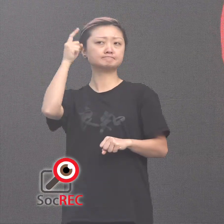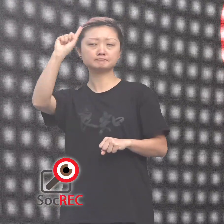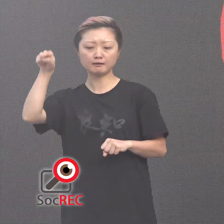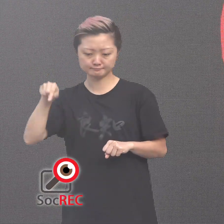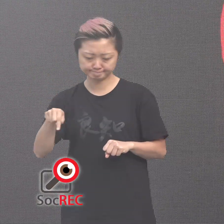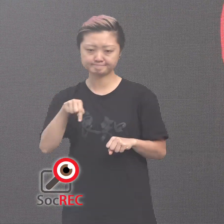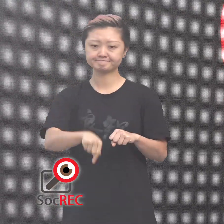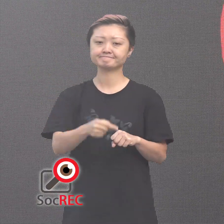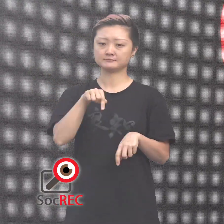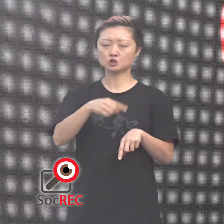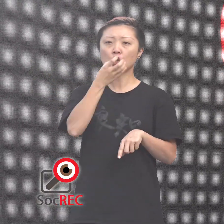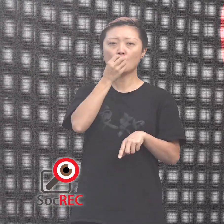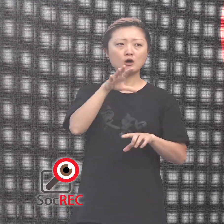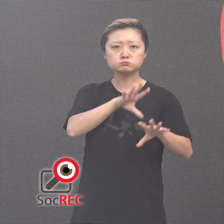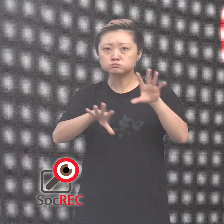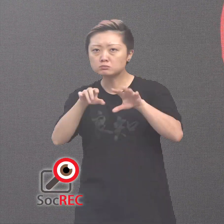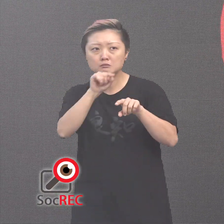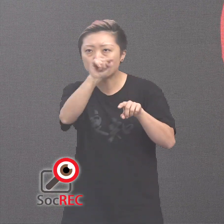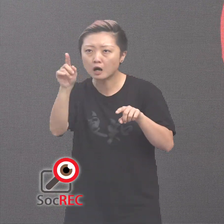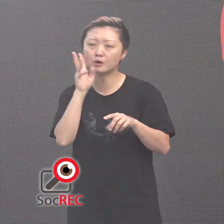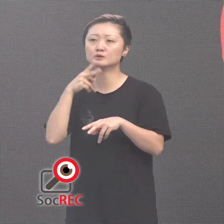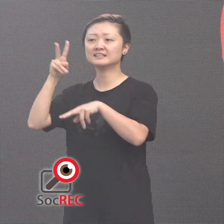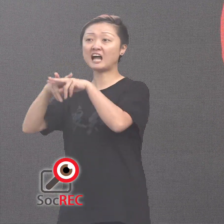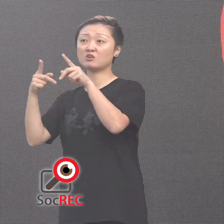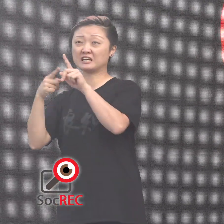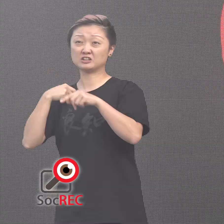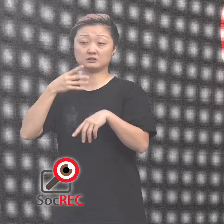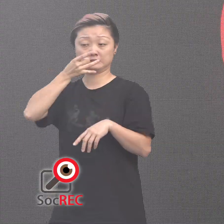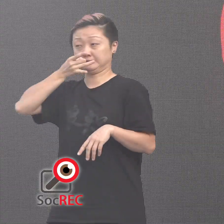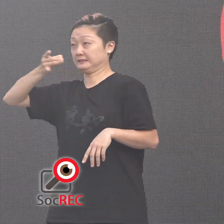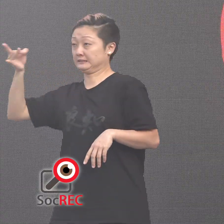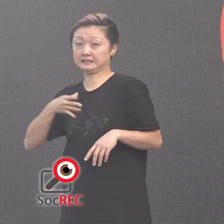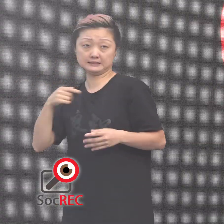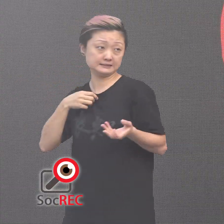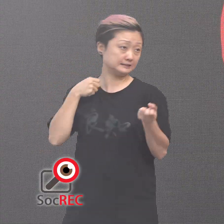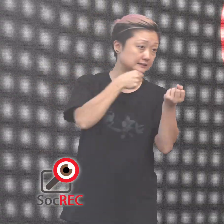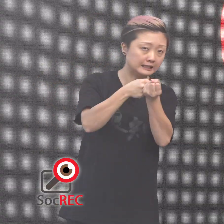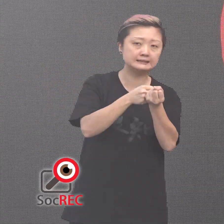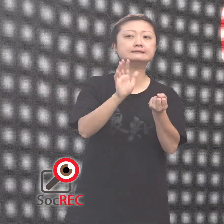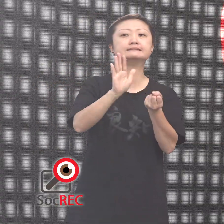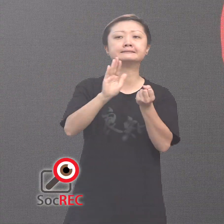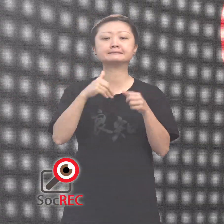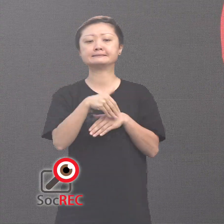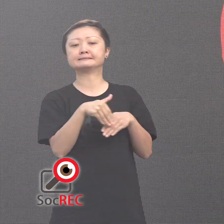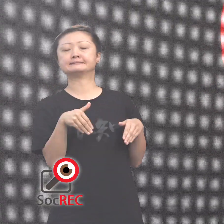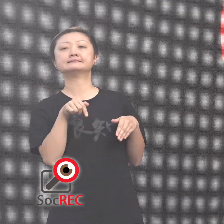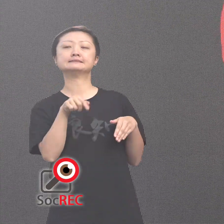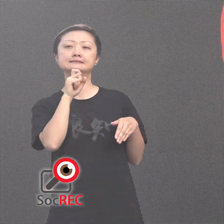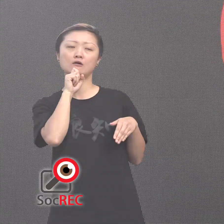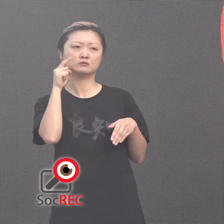在这里没有很多大陆人愿意冒着生命危险来支持大家追逐自由民主的运